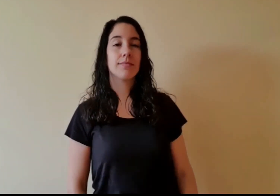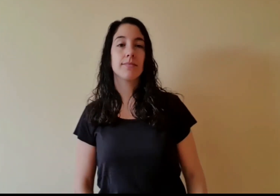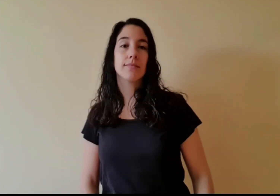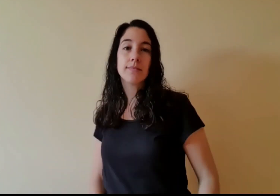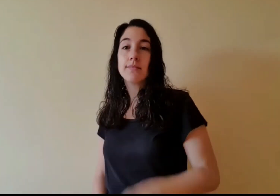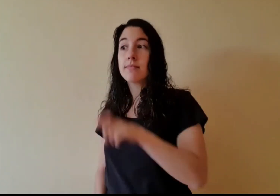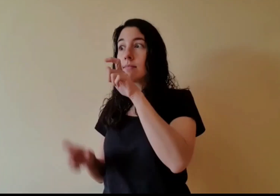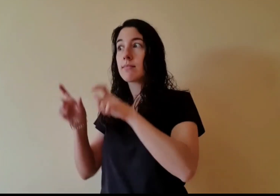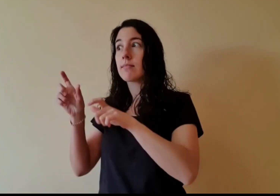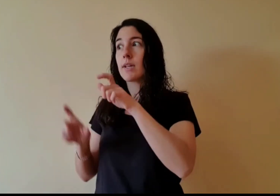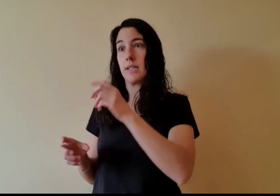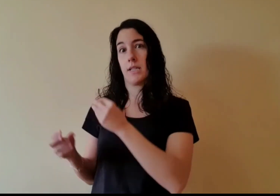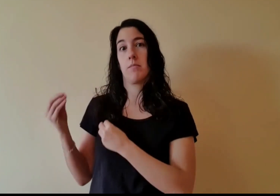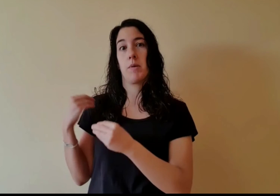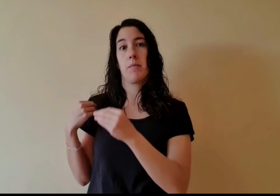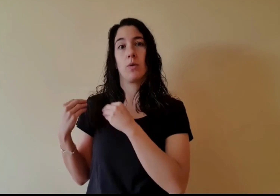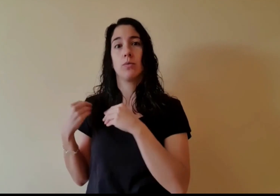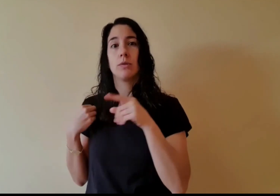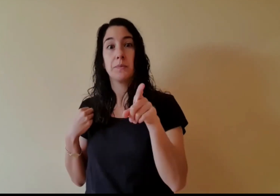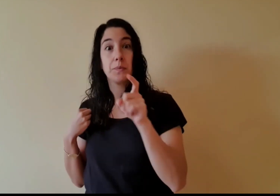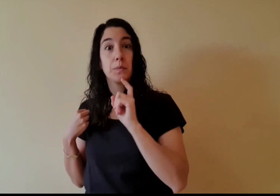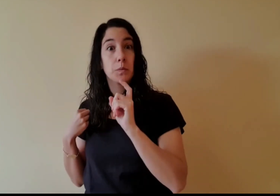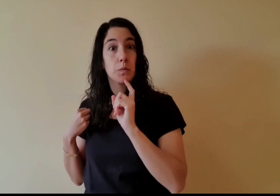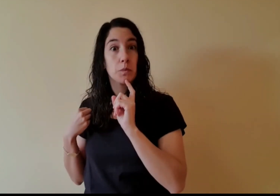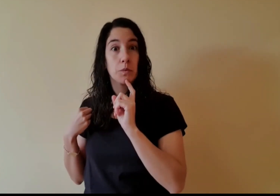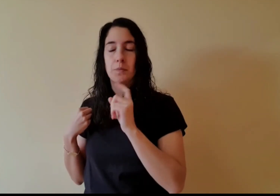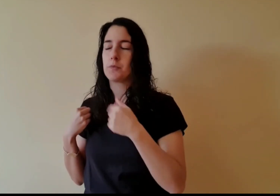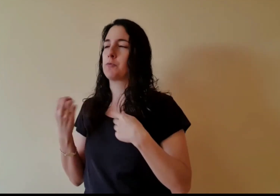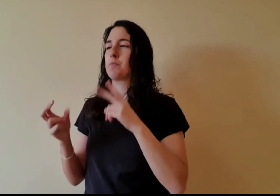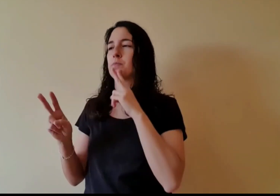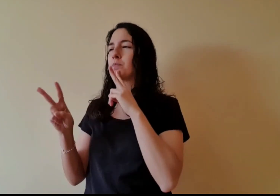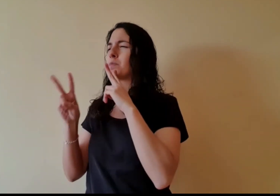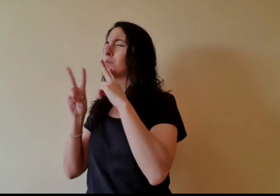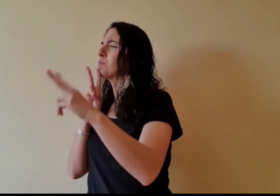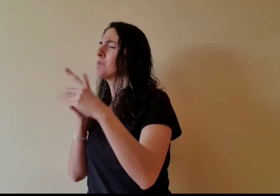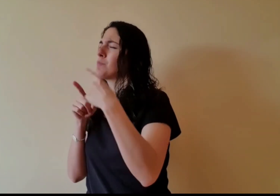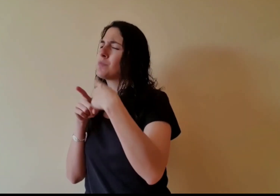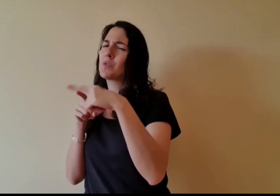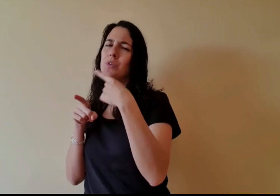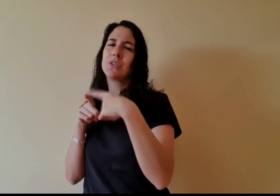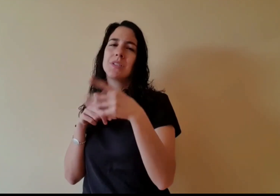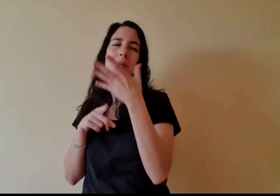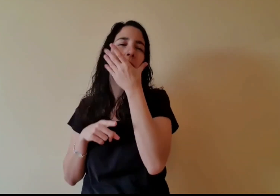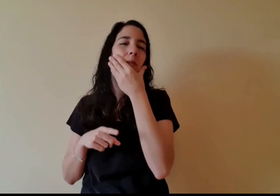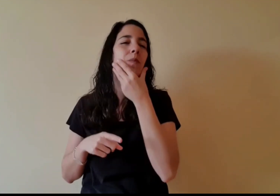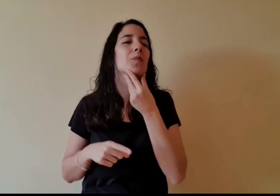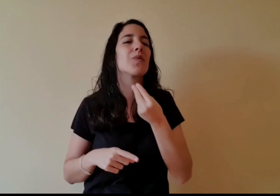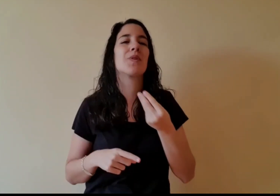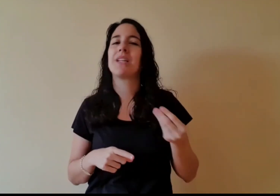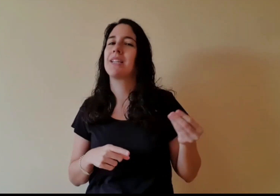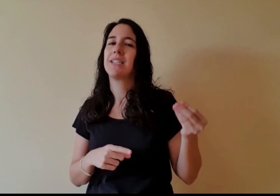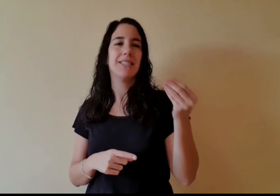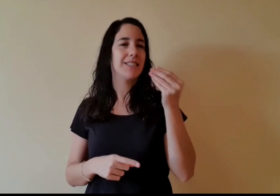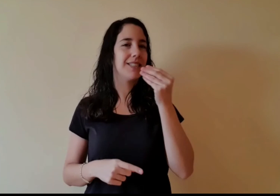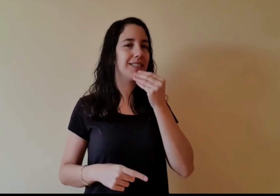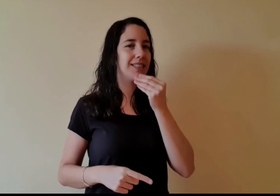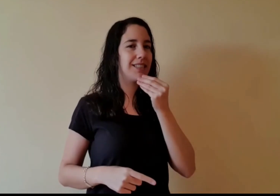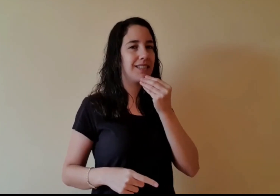Y es que me salen rosas de la boca cuando me preguntan por